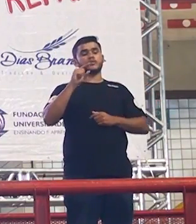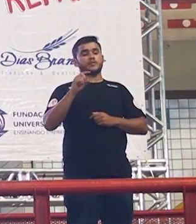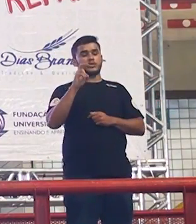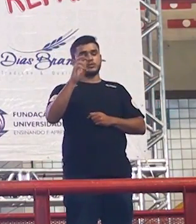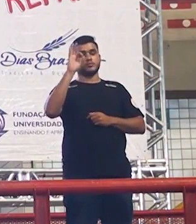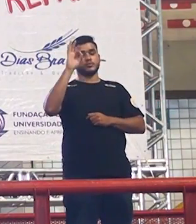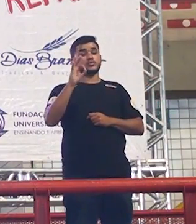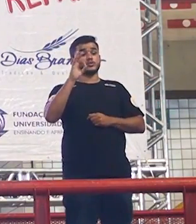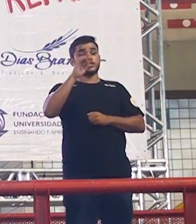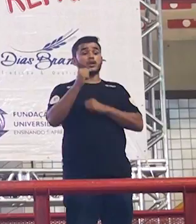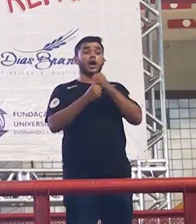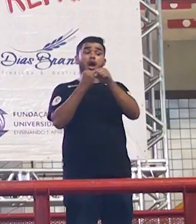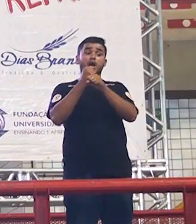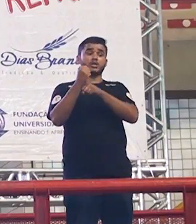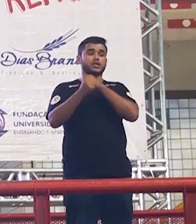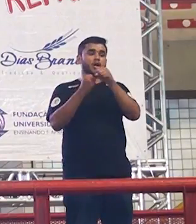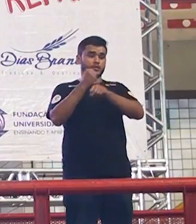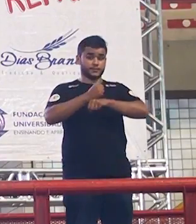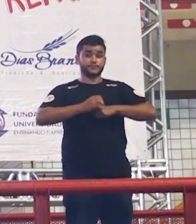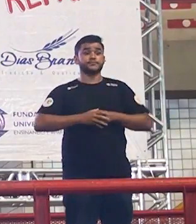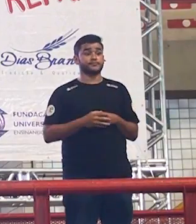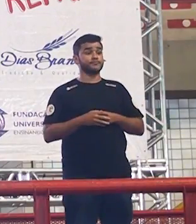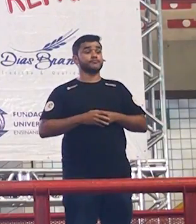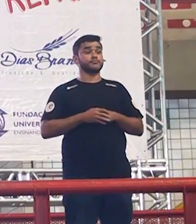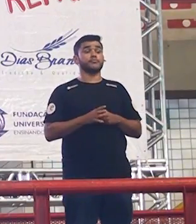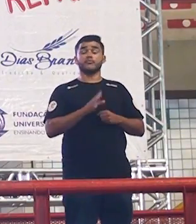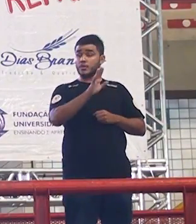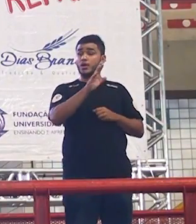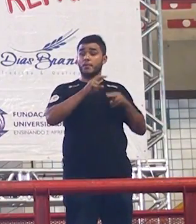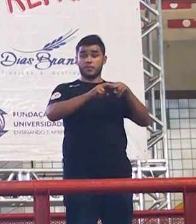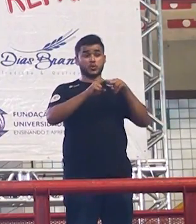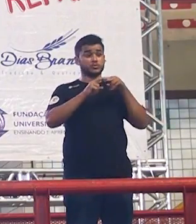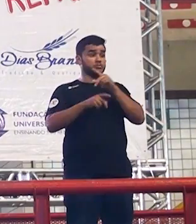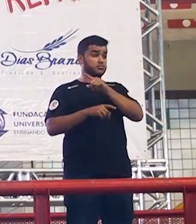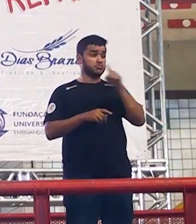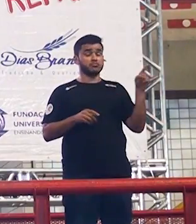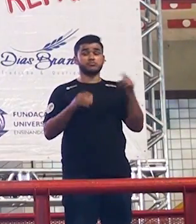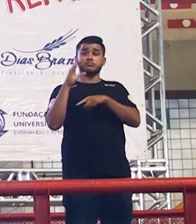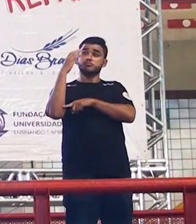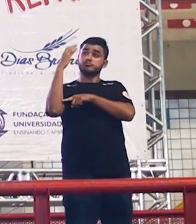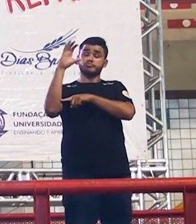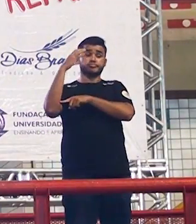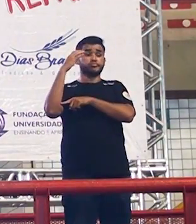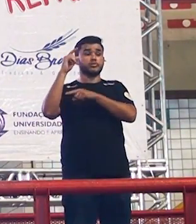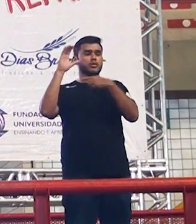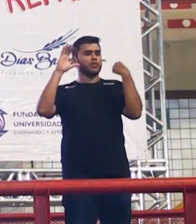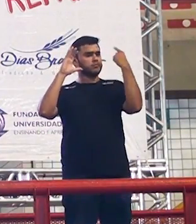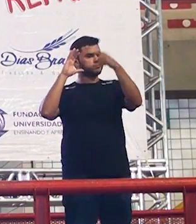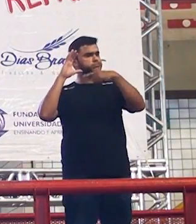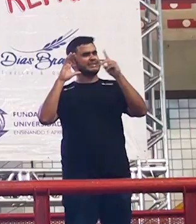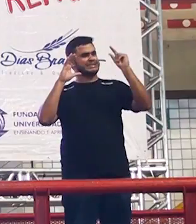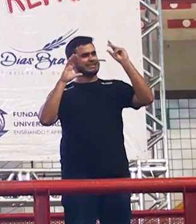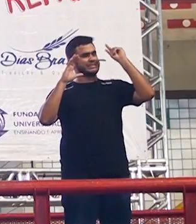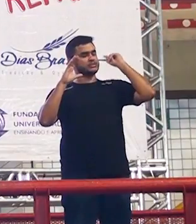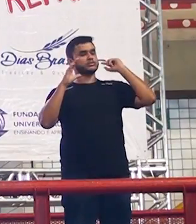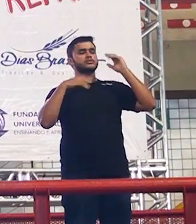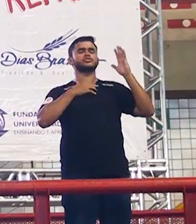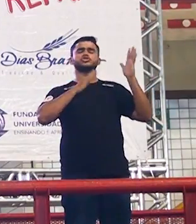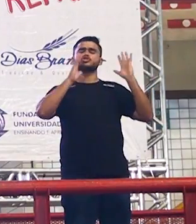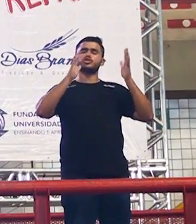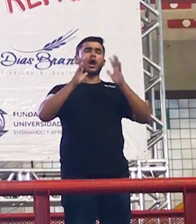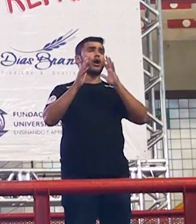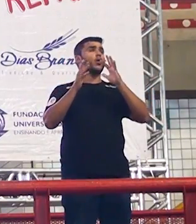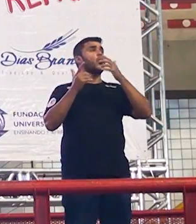2,5% por ali, tá? Portanto, é uma forma de produzir energia antiga, muito usada